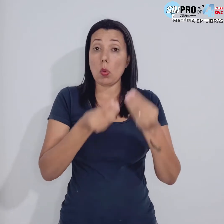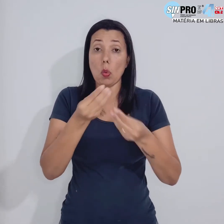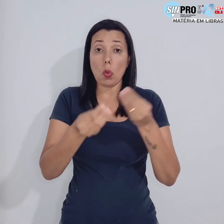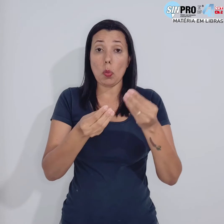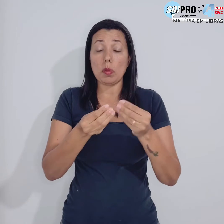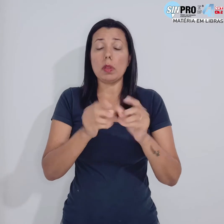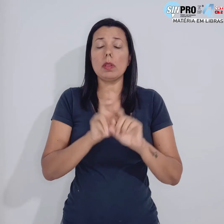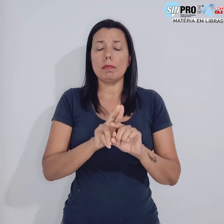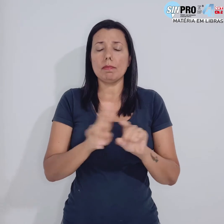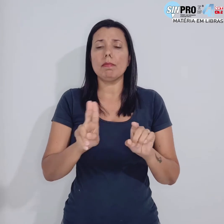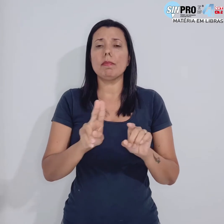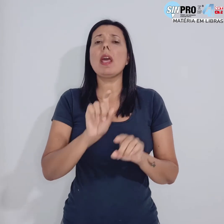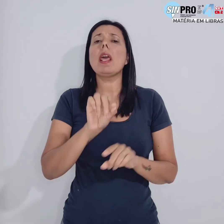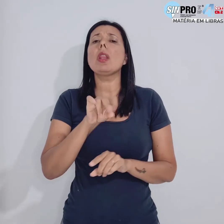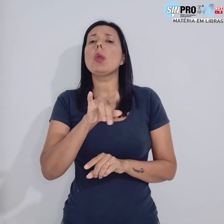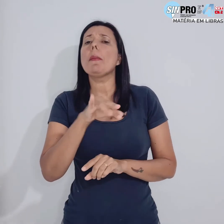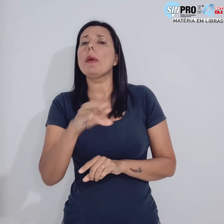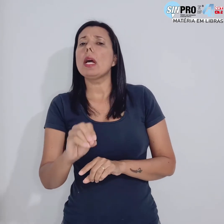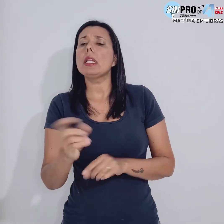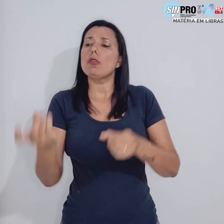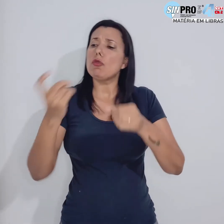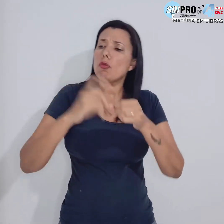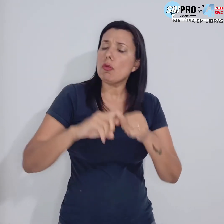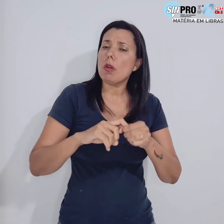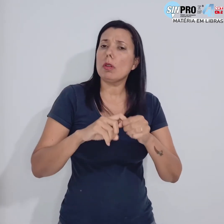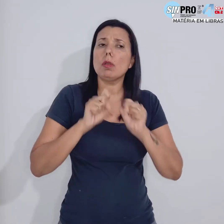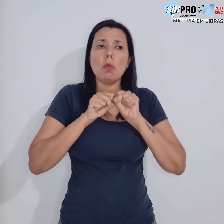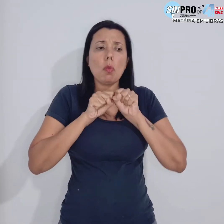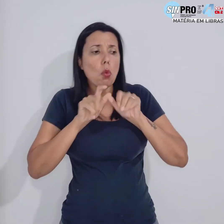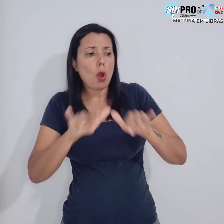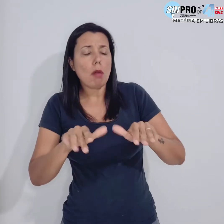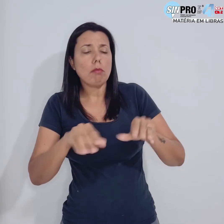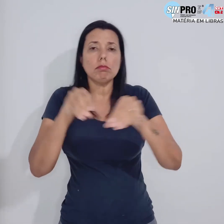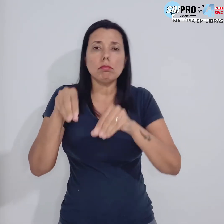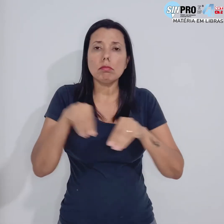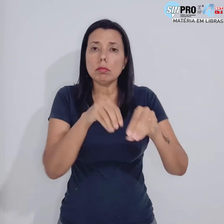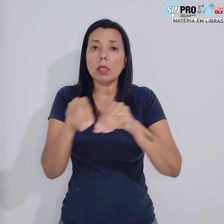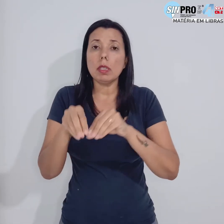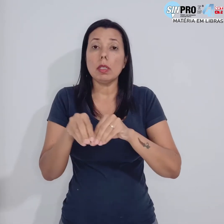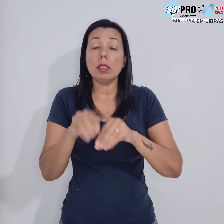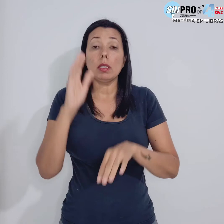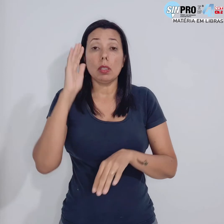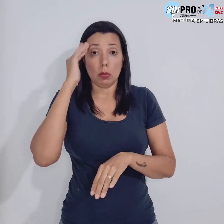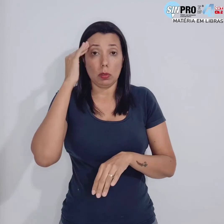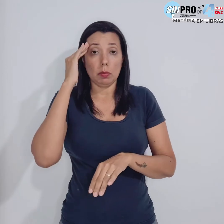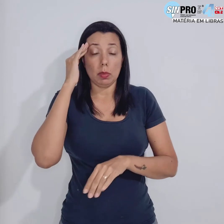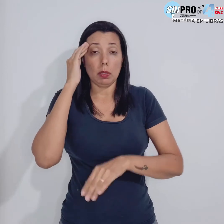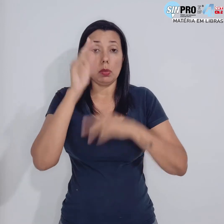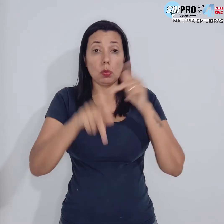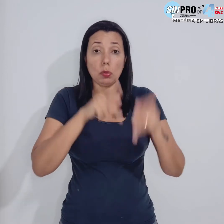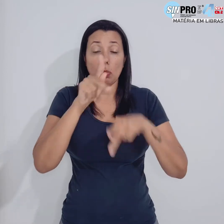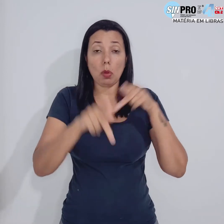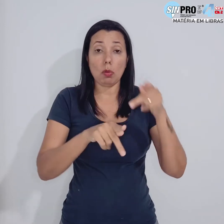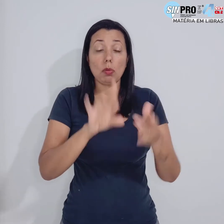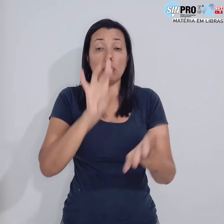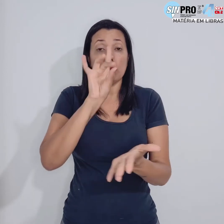tivemos ao longo desse caminho. Se for para falar em nossas vitórias, terei de puxar pela memória